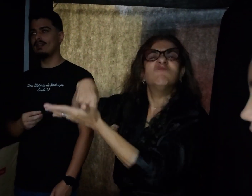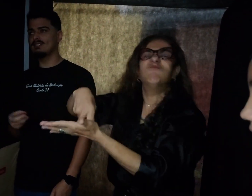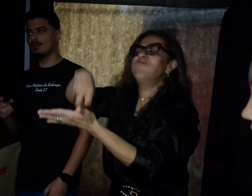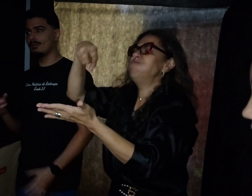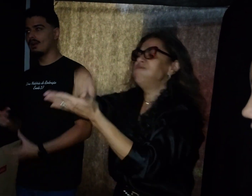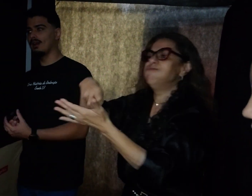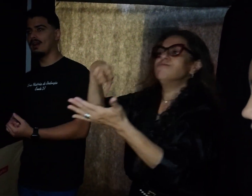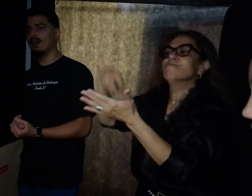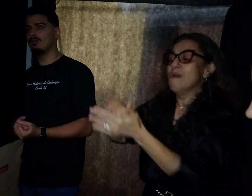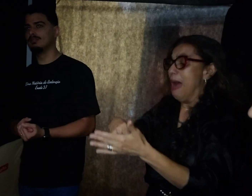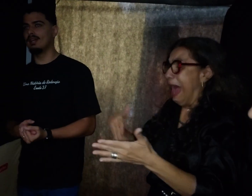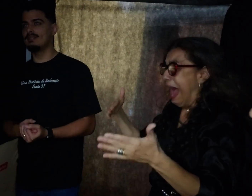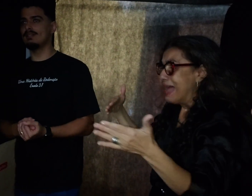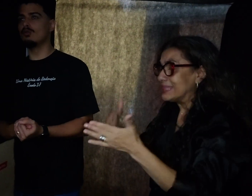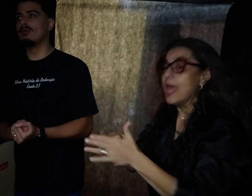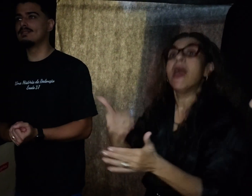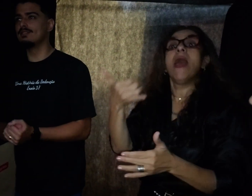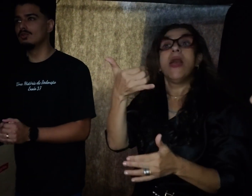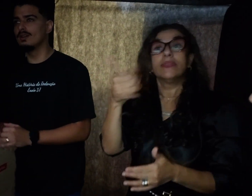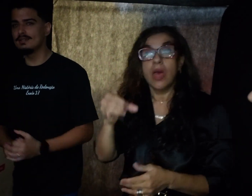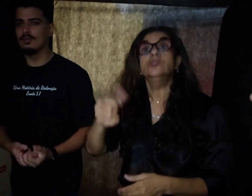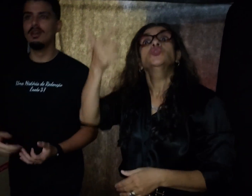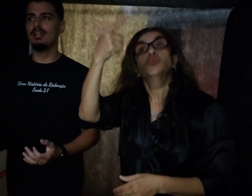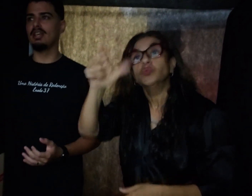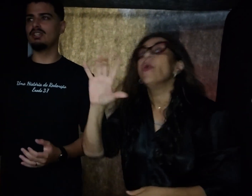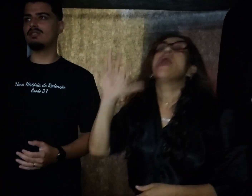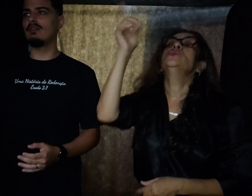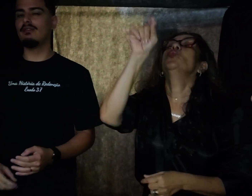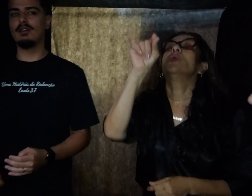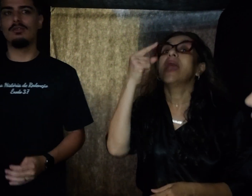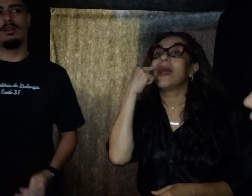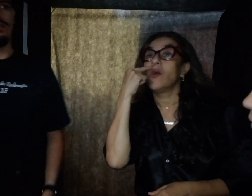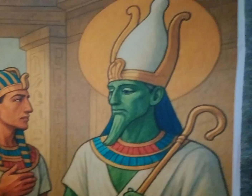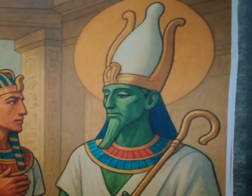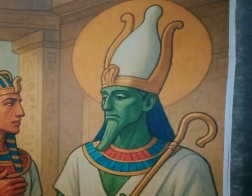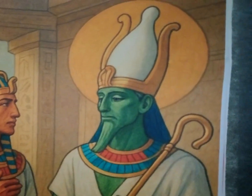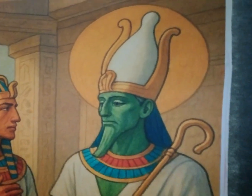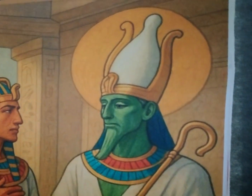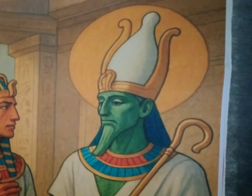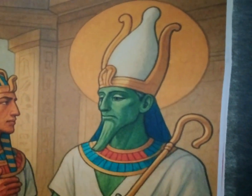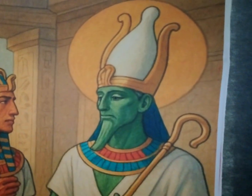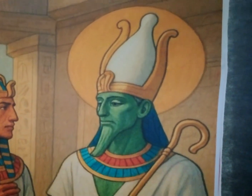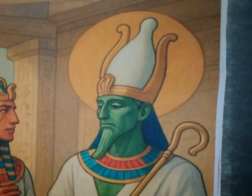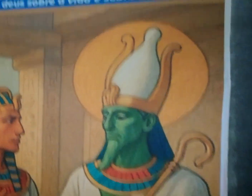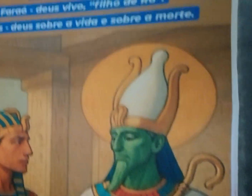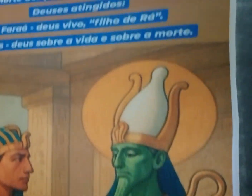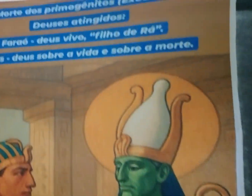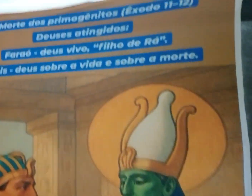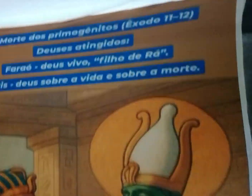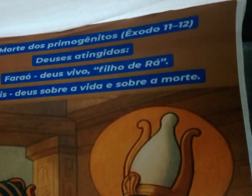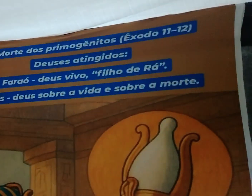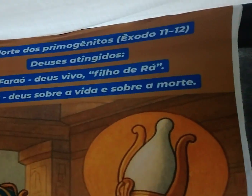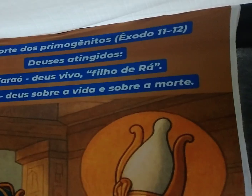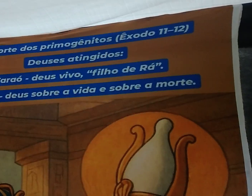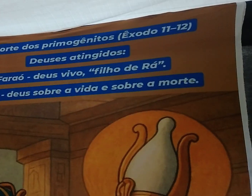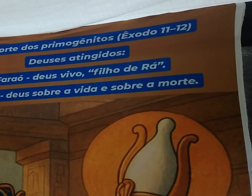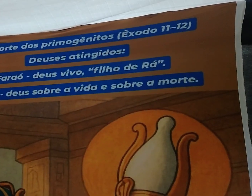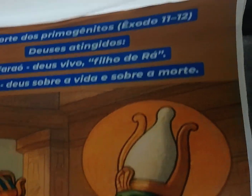à 10ª praga acontece uma situação que a gente vai ver agora. A filha da minha amiga sabia.